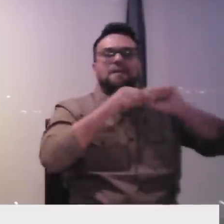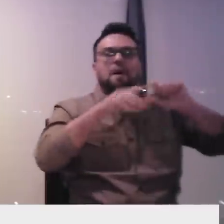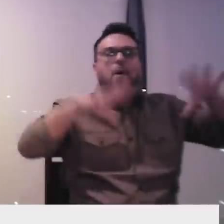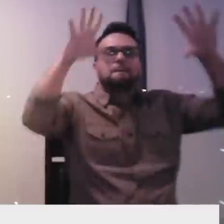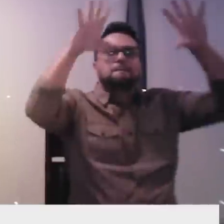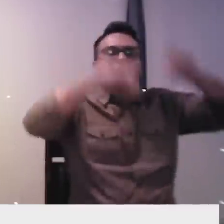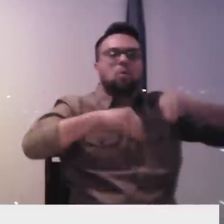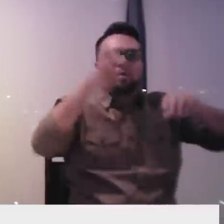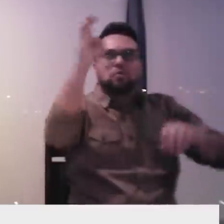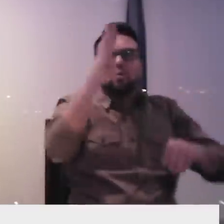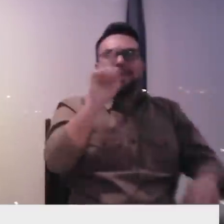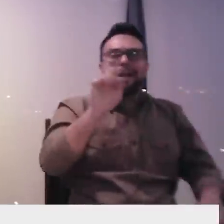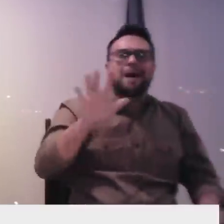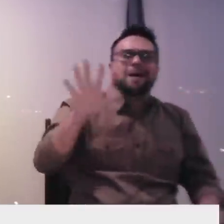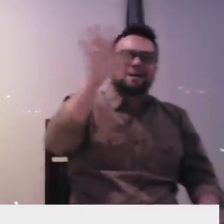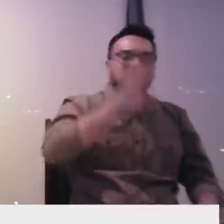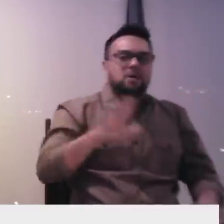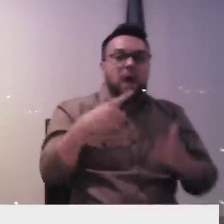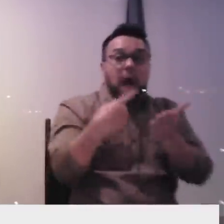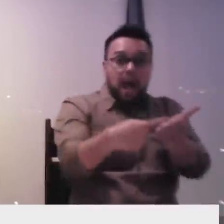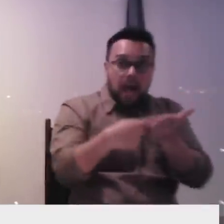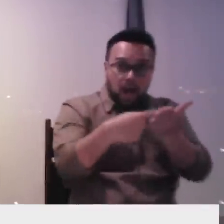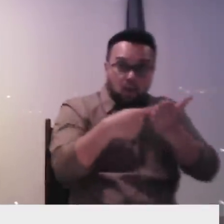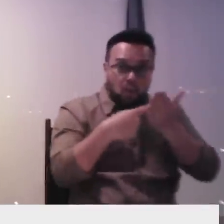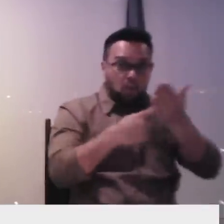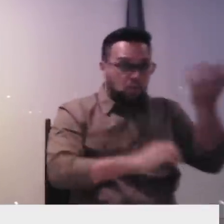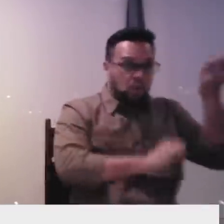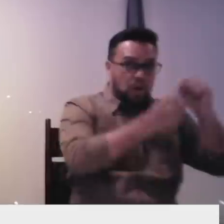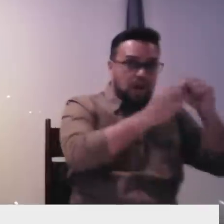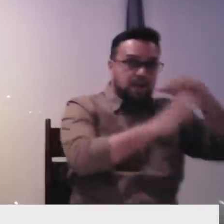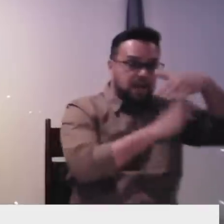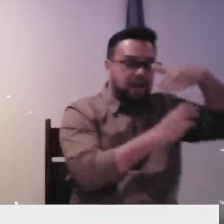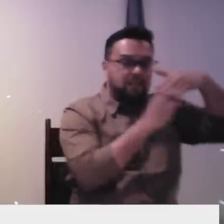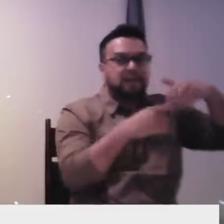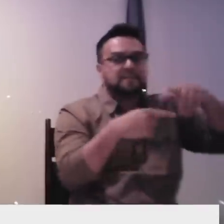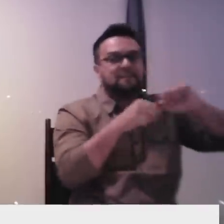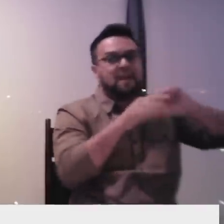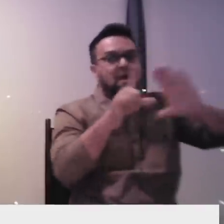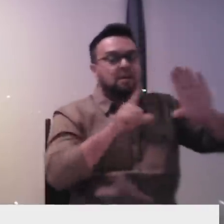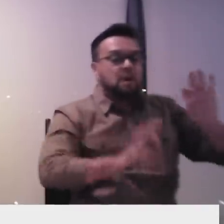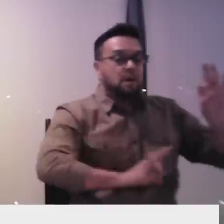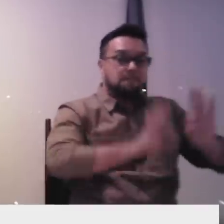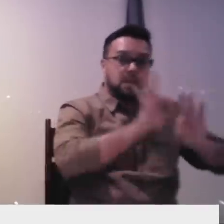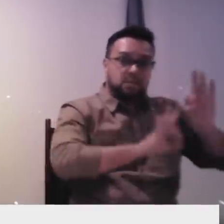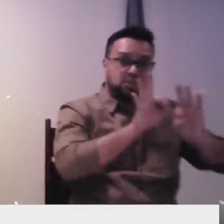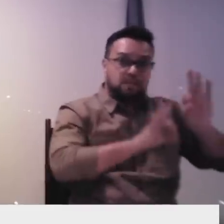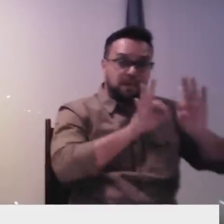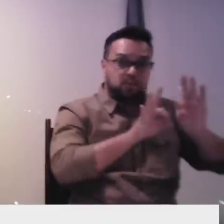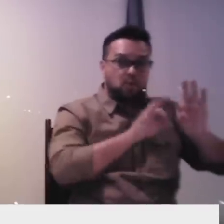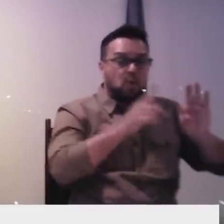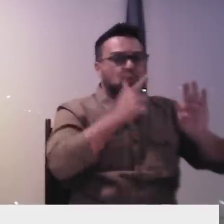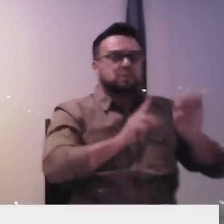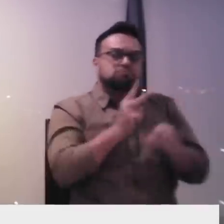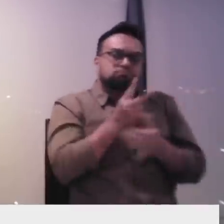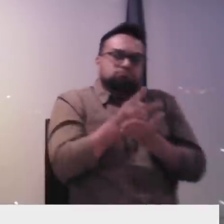esse acordo com as distribuidoras foi feito um planejamento para recuperar aquela perda proporcionada pelos